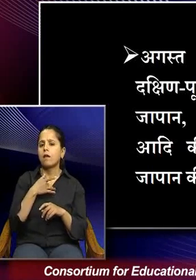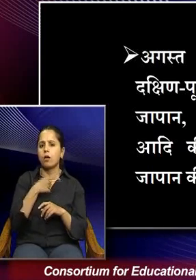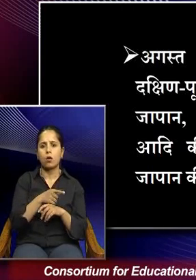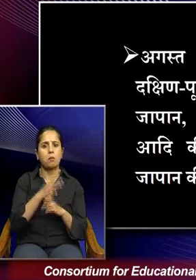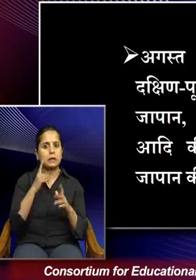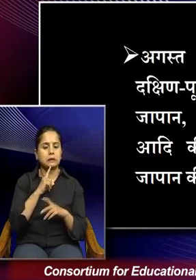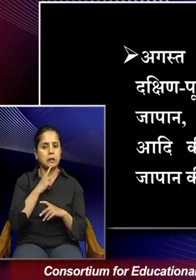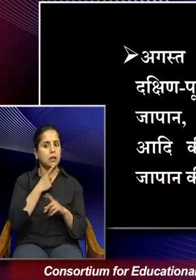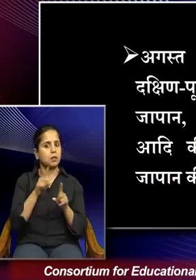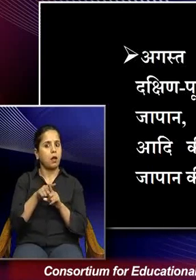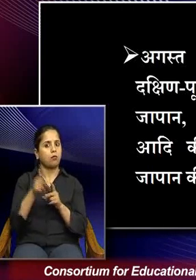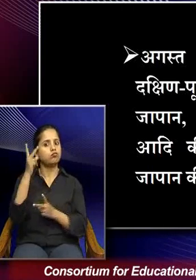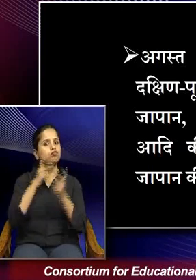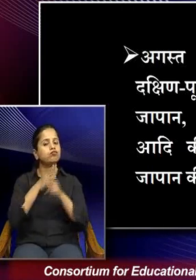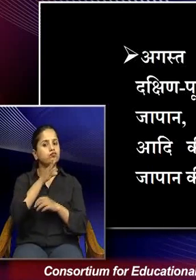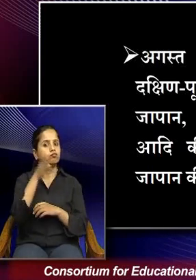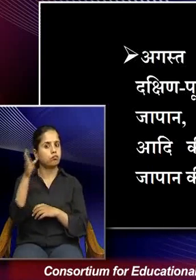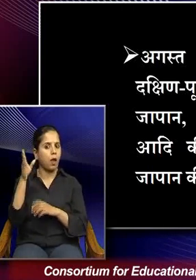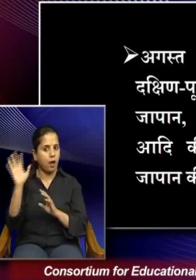गंभीरता के साथ